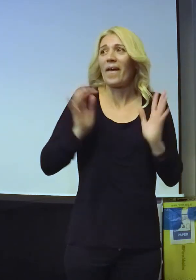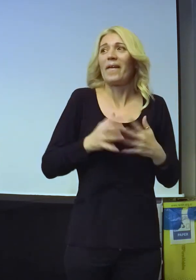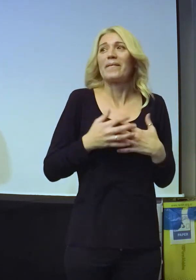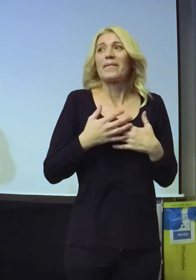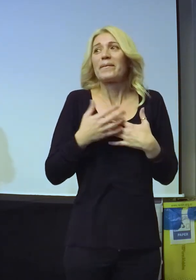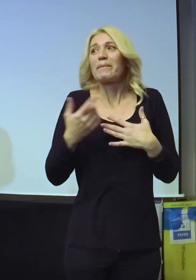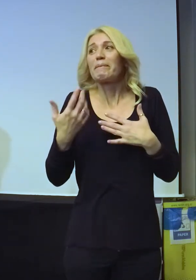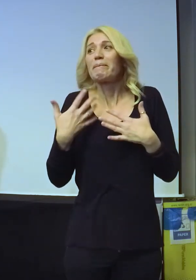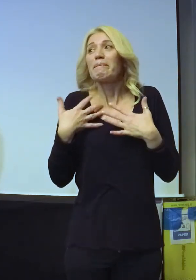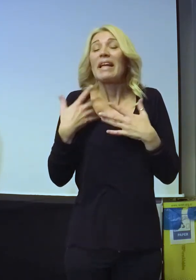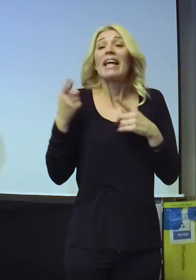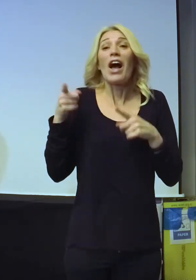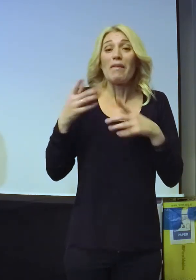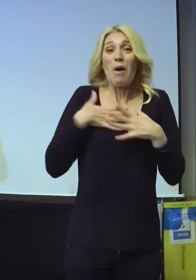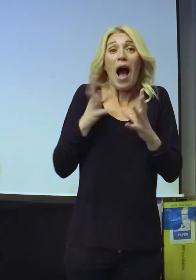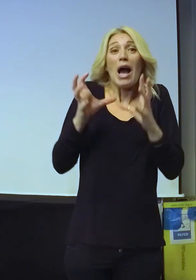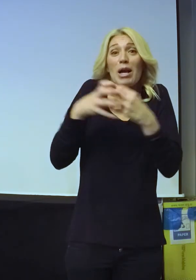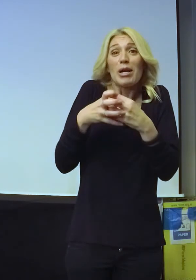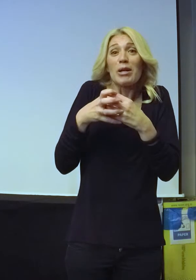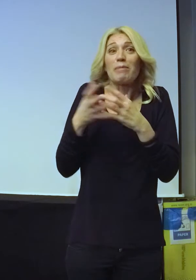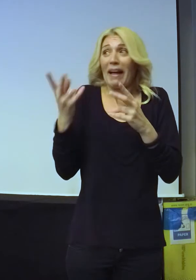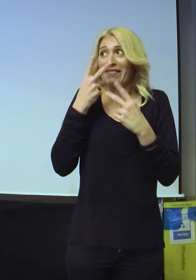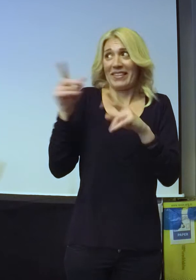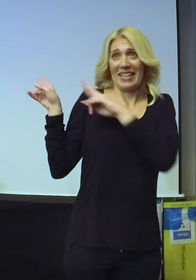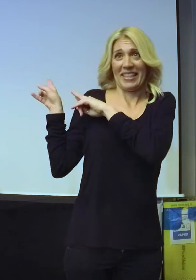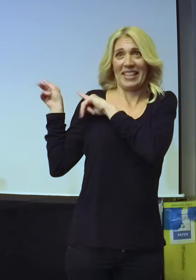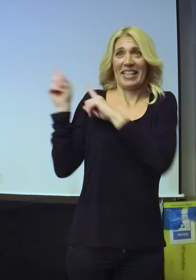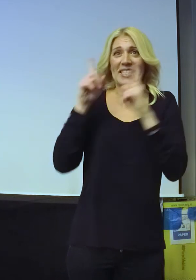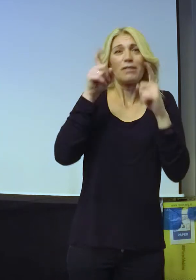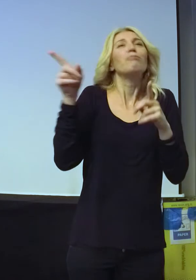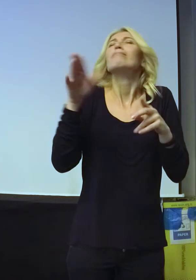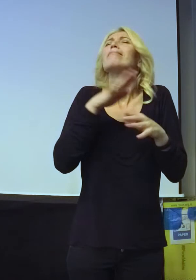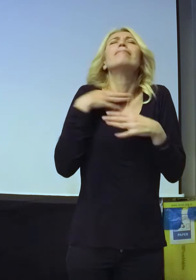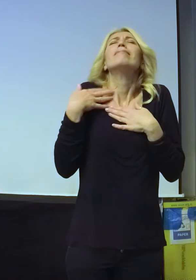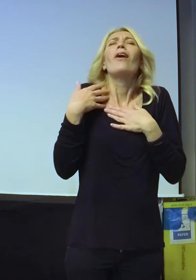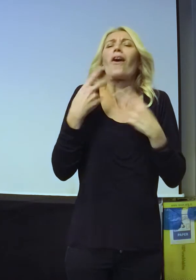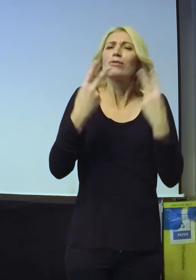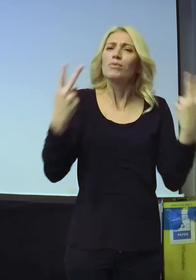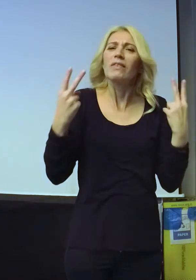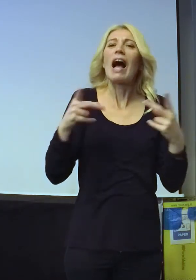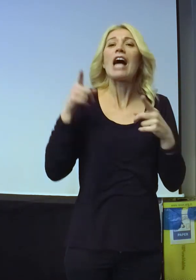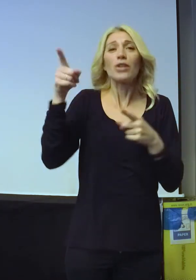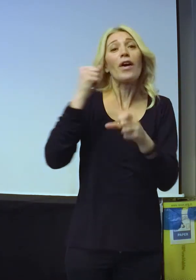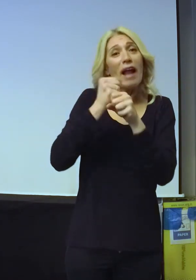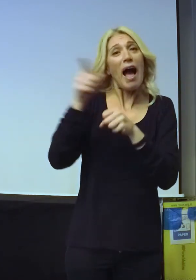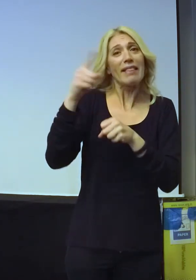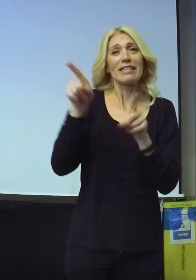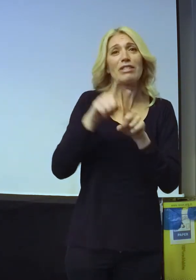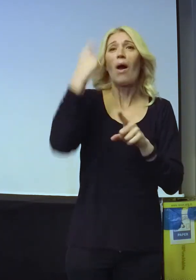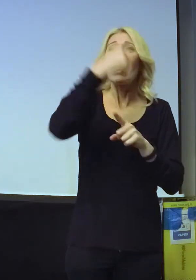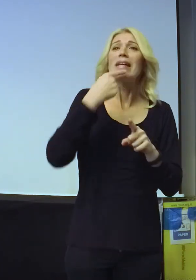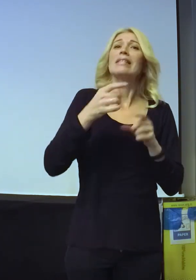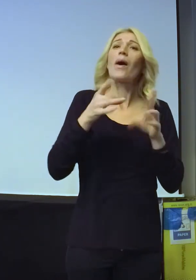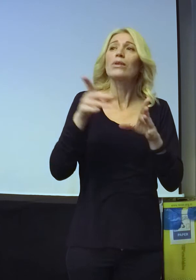ljudi. Meni inače, ova je moja grupa koja što možete da vidite iza mene, koje mi puno znače, koje su iz Lice